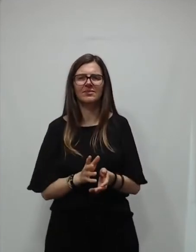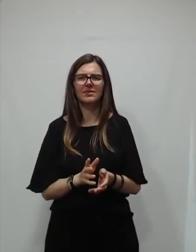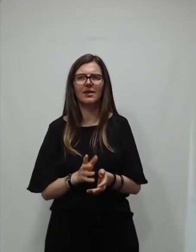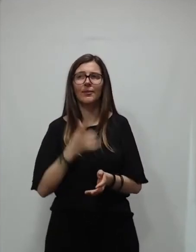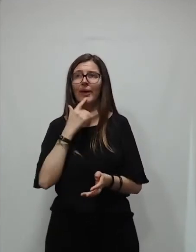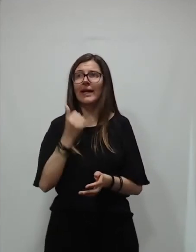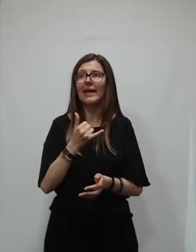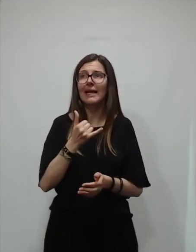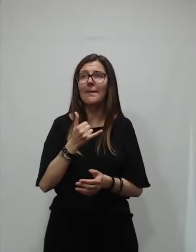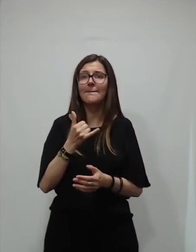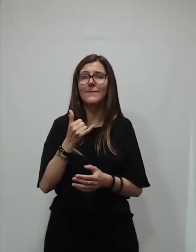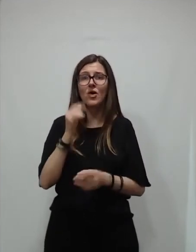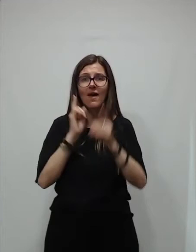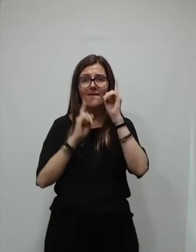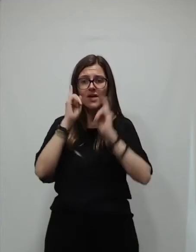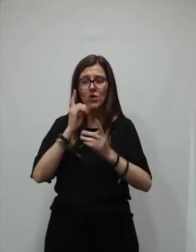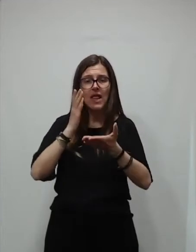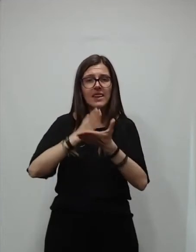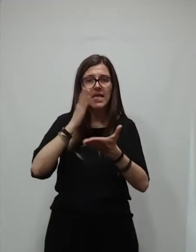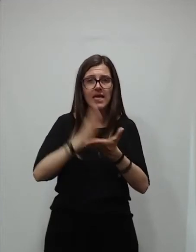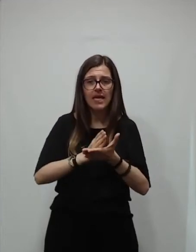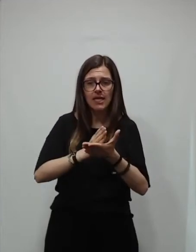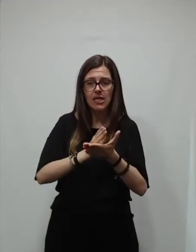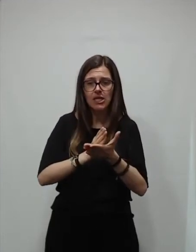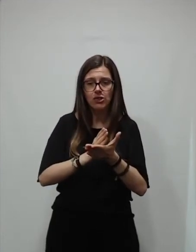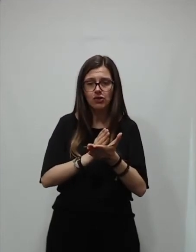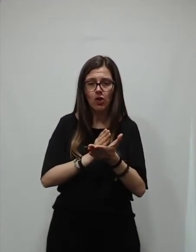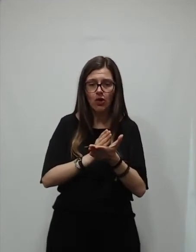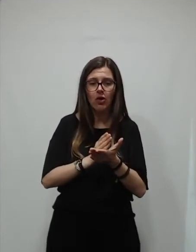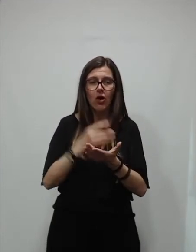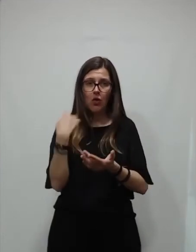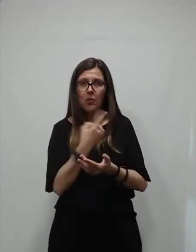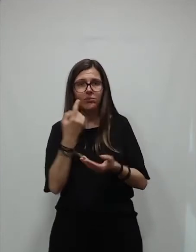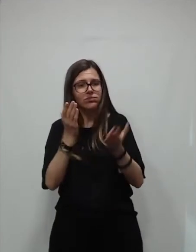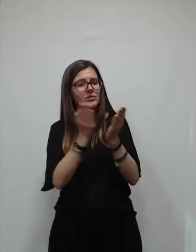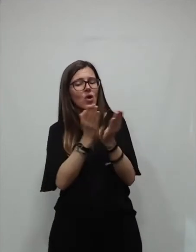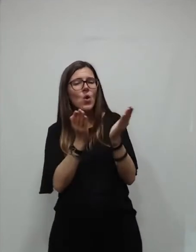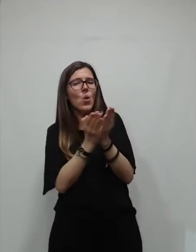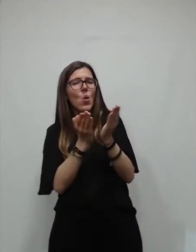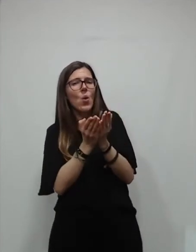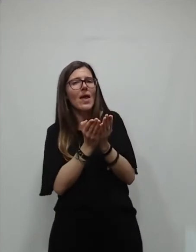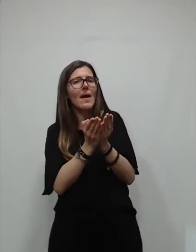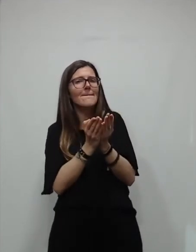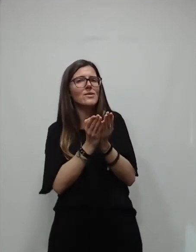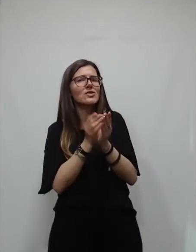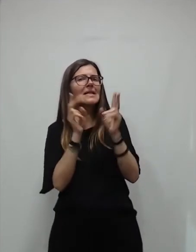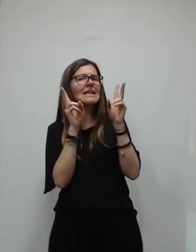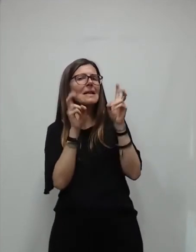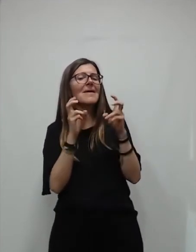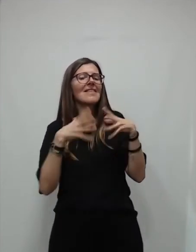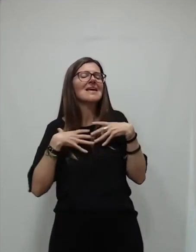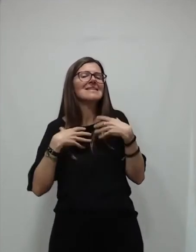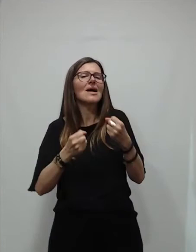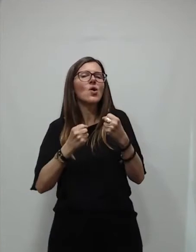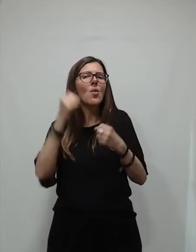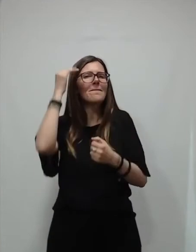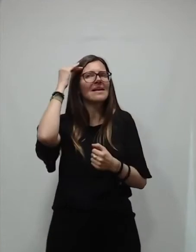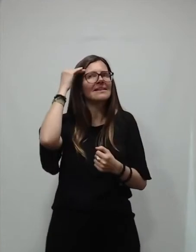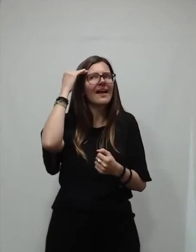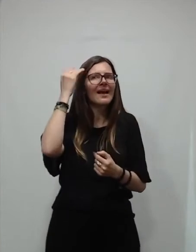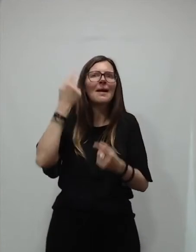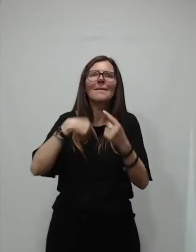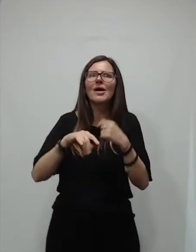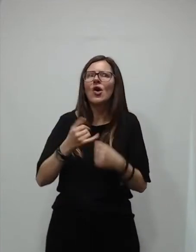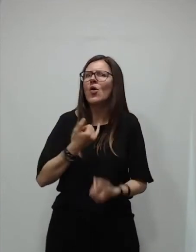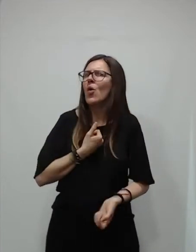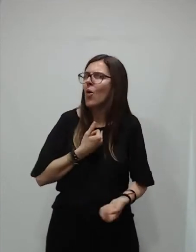Facultad de Derecho? En la Facultad de Derecho no hay una perspectiva, o recién hay una incipiente perspectiva